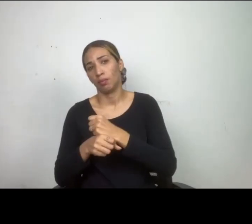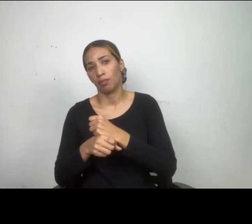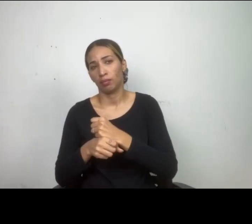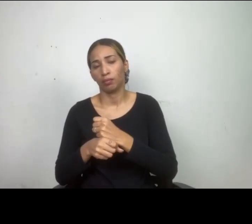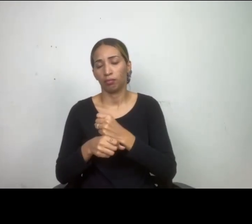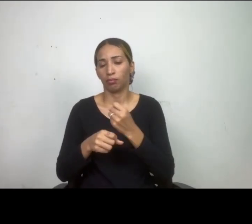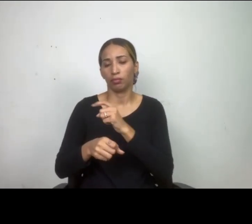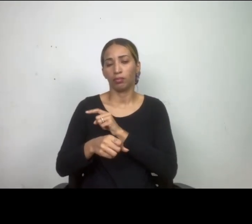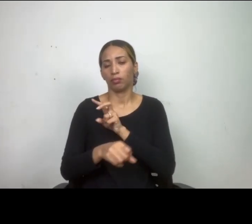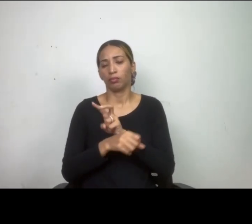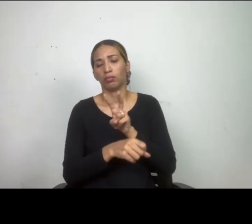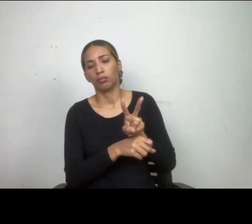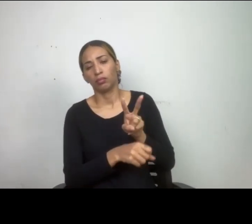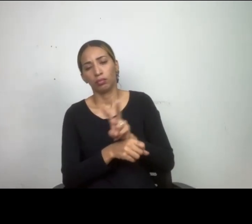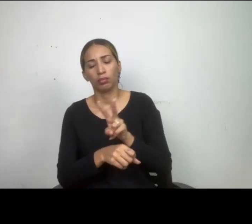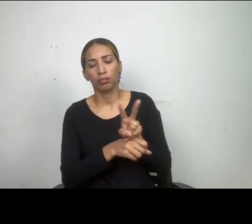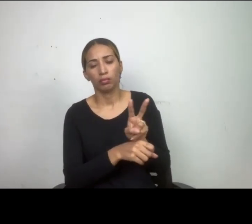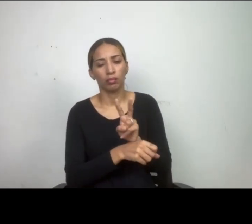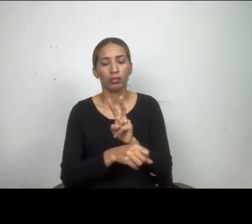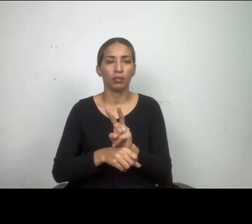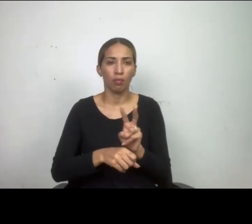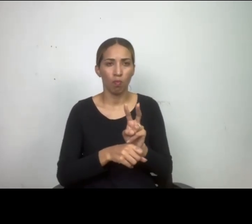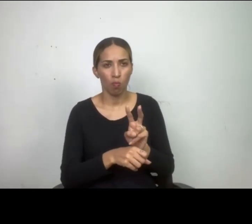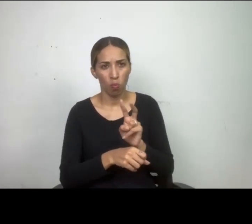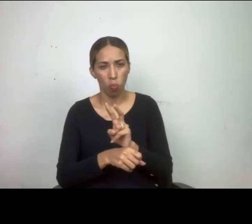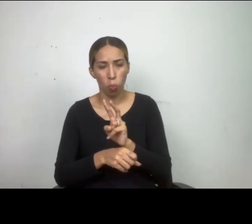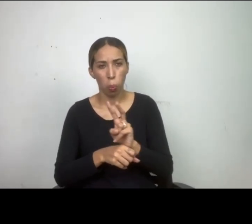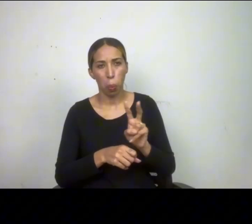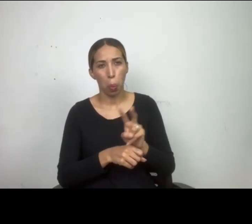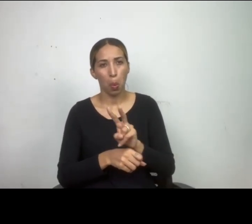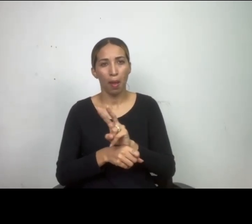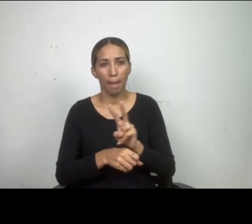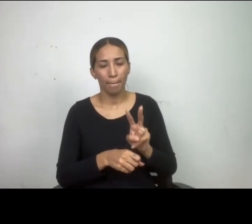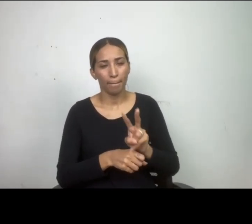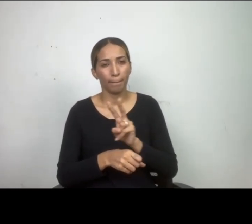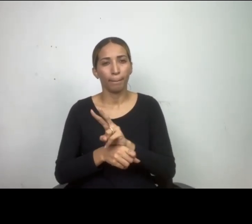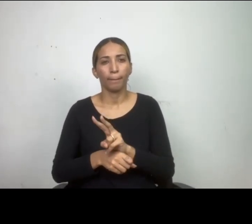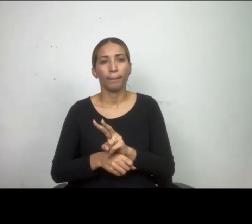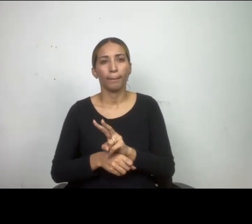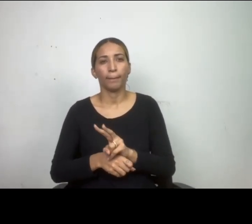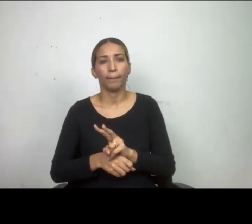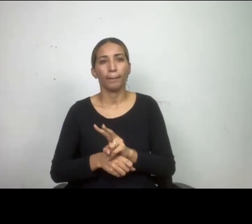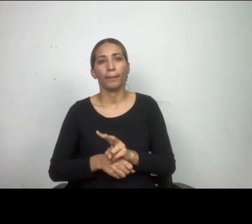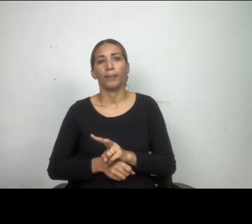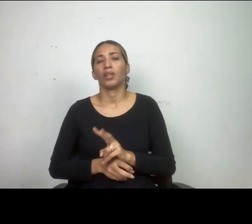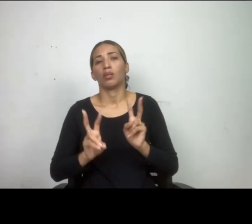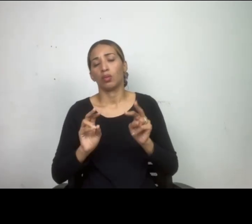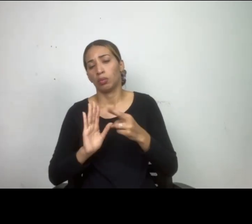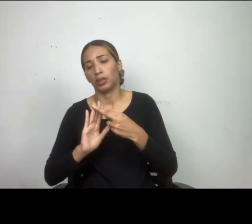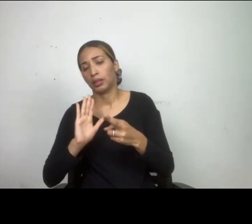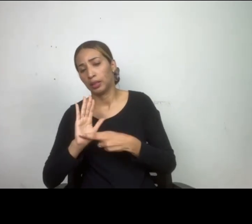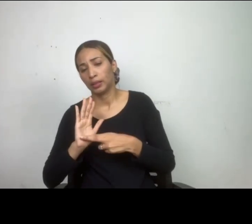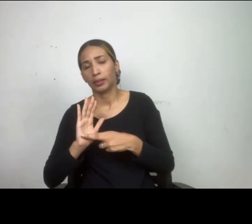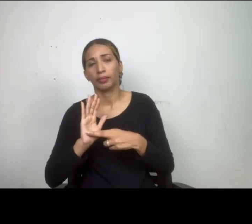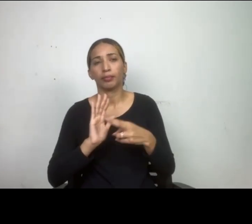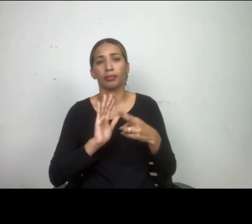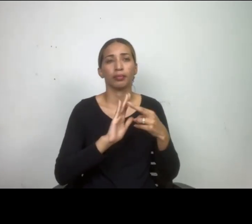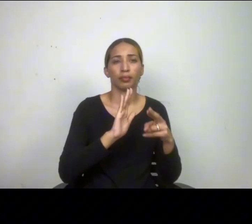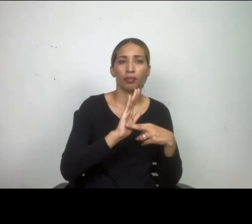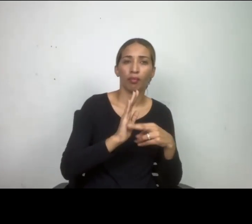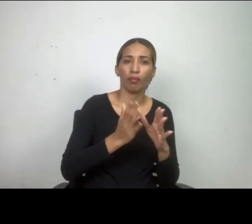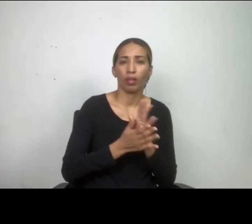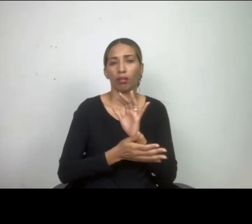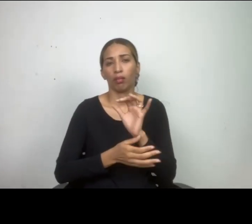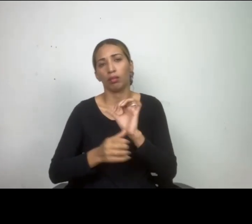tempo real, né, daquelas normativas e das suas revogações, alterações,